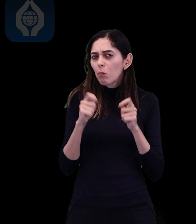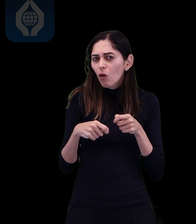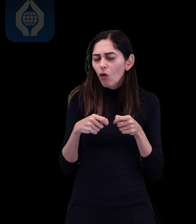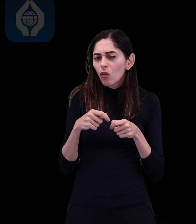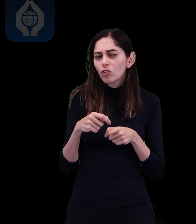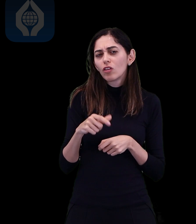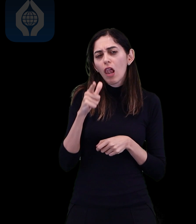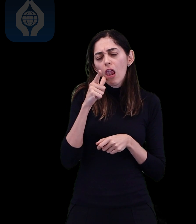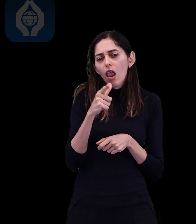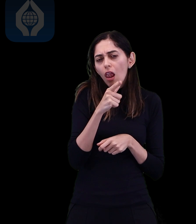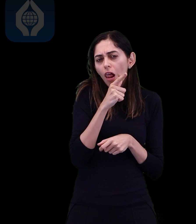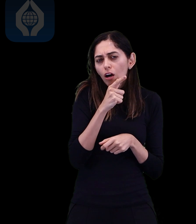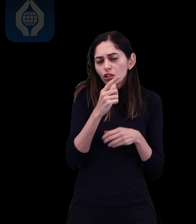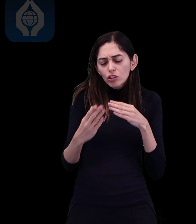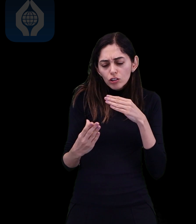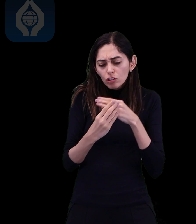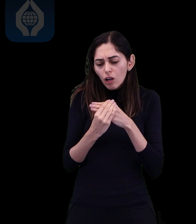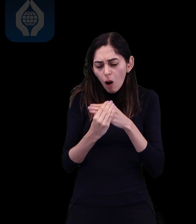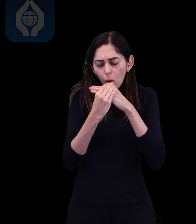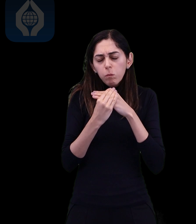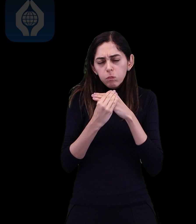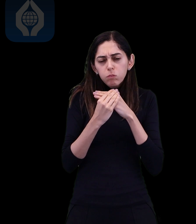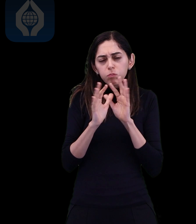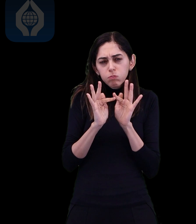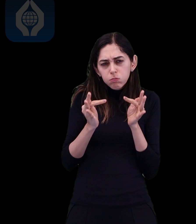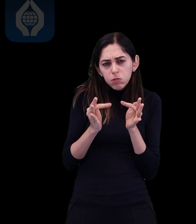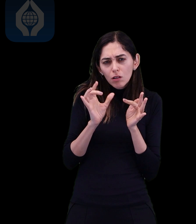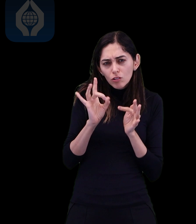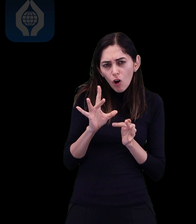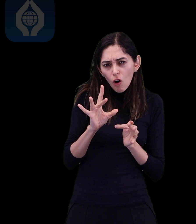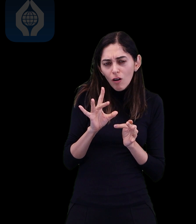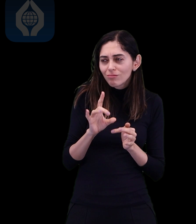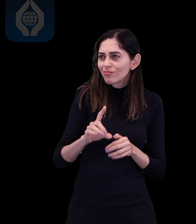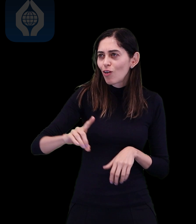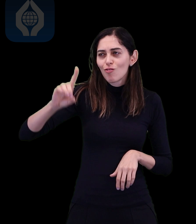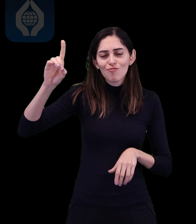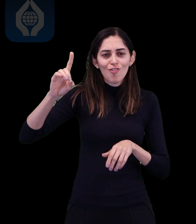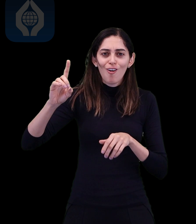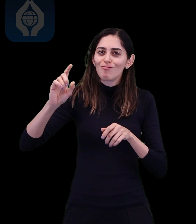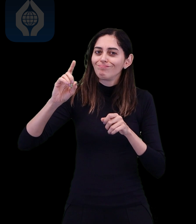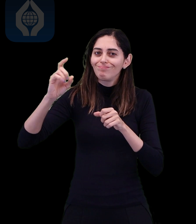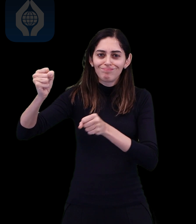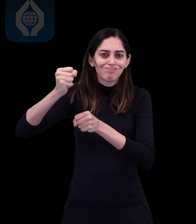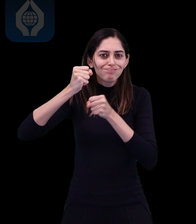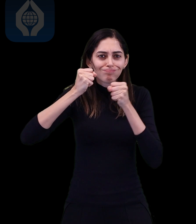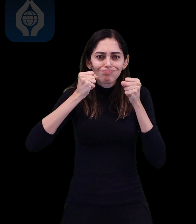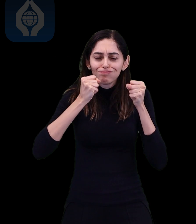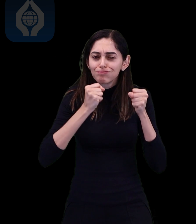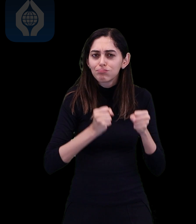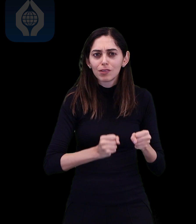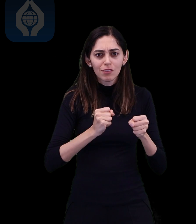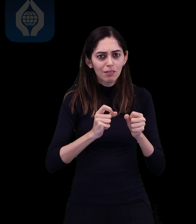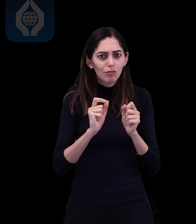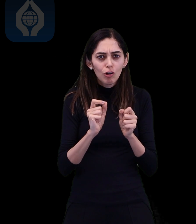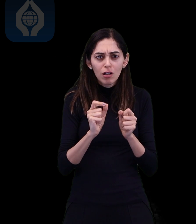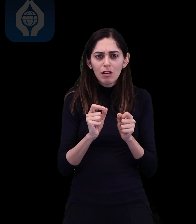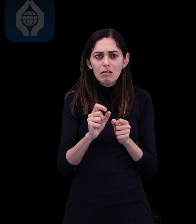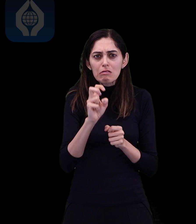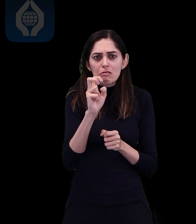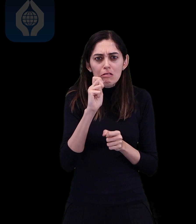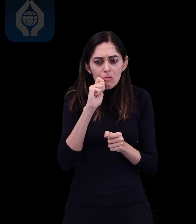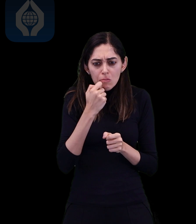sanduíche? Não. Ninguém exceto Deus, que é todo-poderoso, pode fazer isso. Jesus